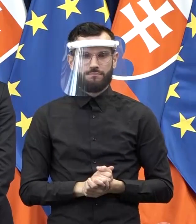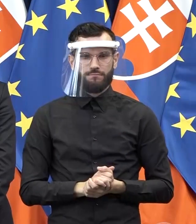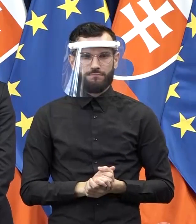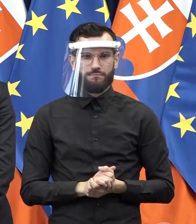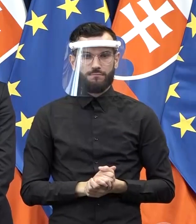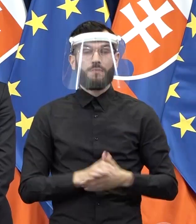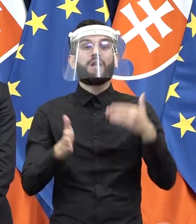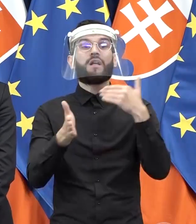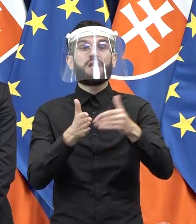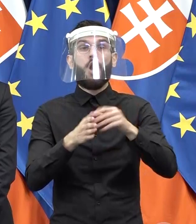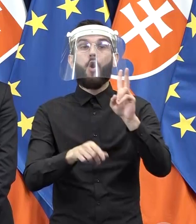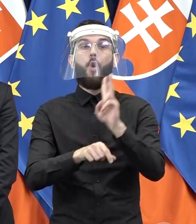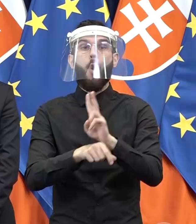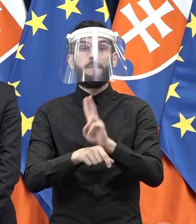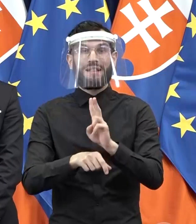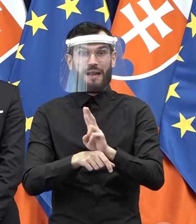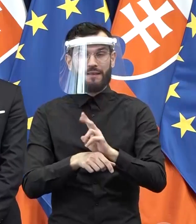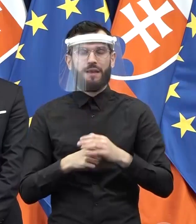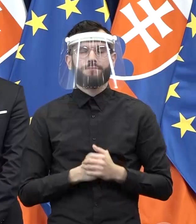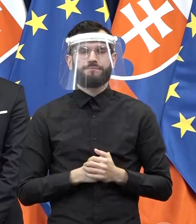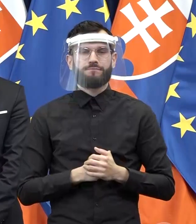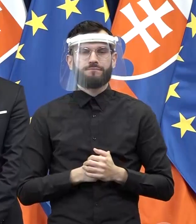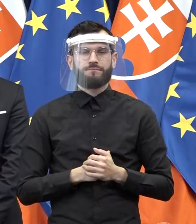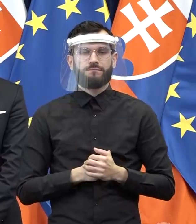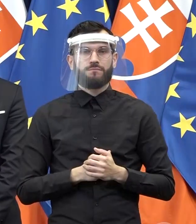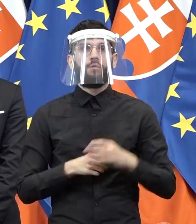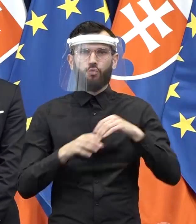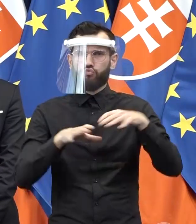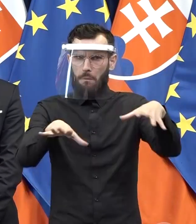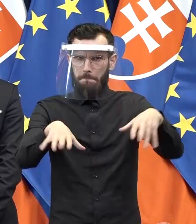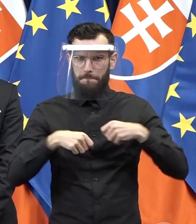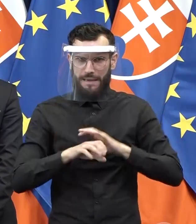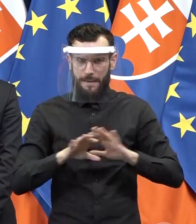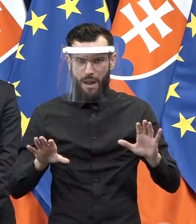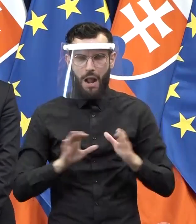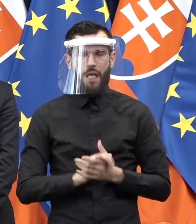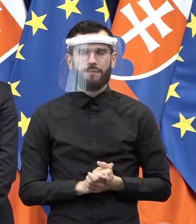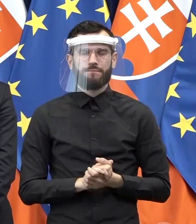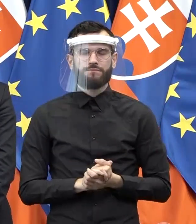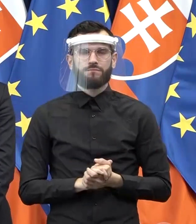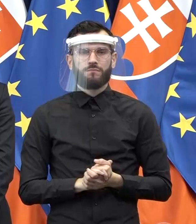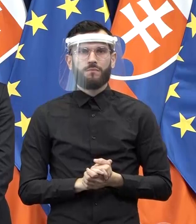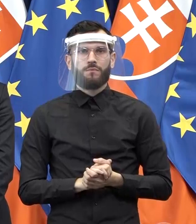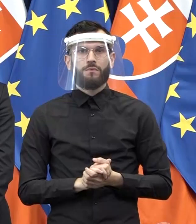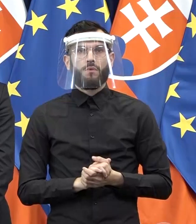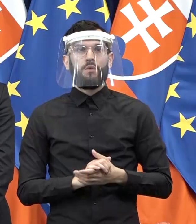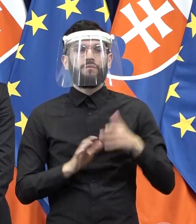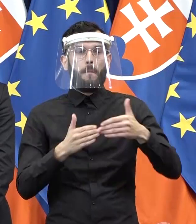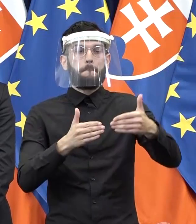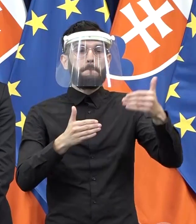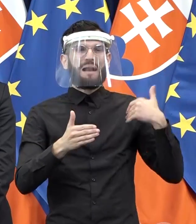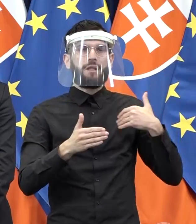Ďalšie opatrenie je, čo už je medzičasom prijaté na základe toho predpolnočného rokovania